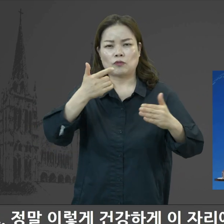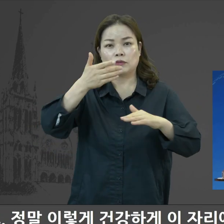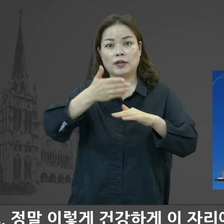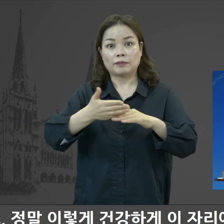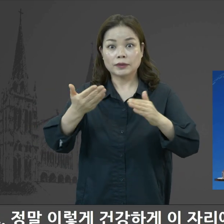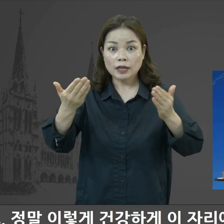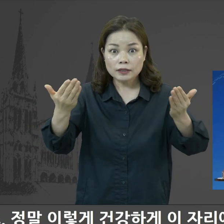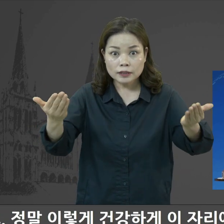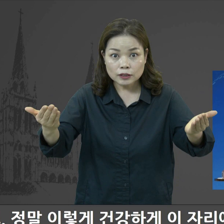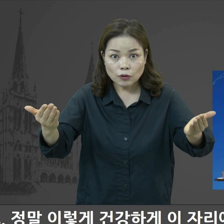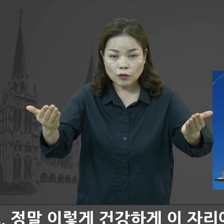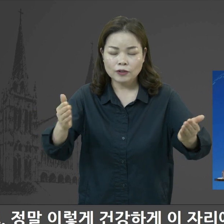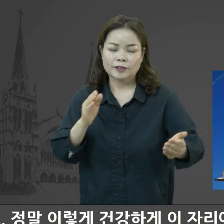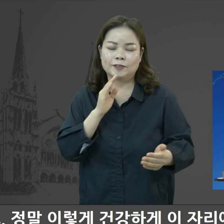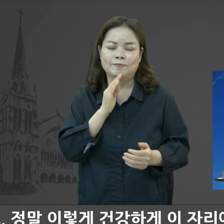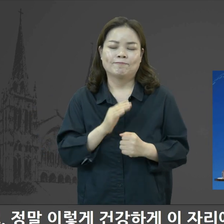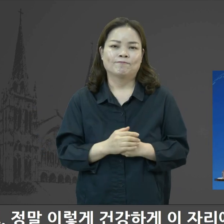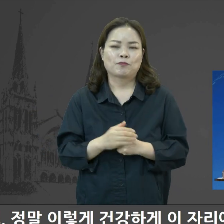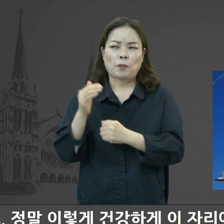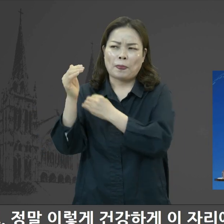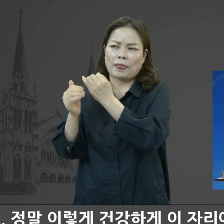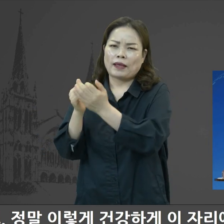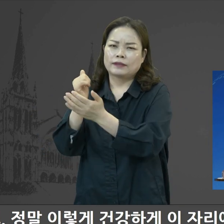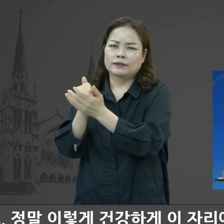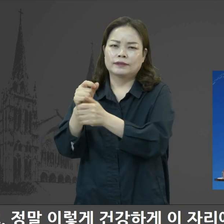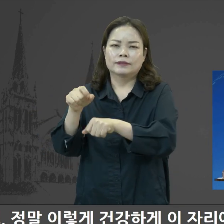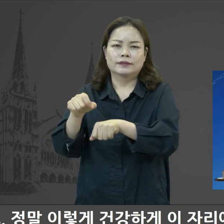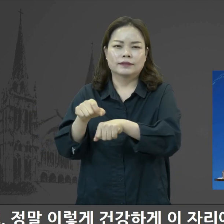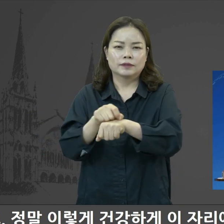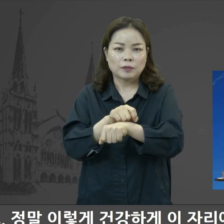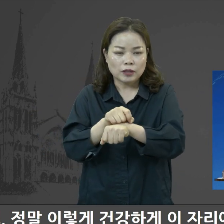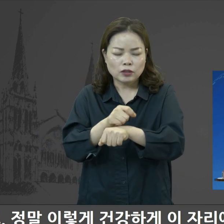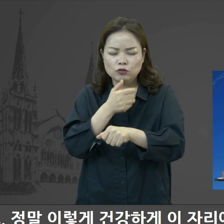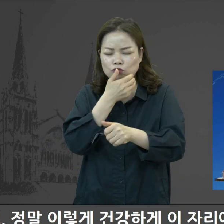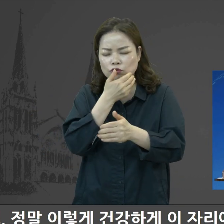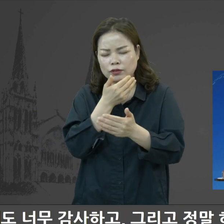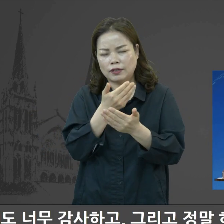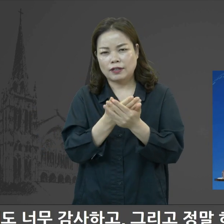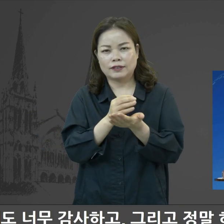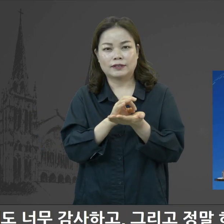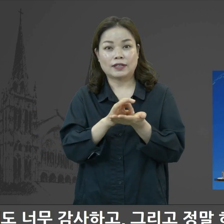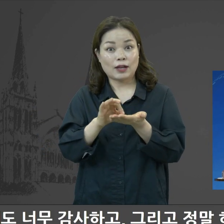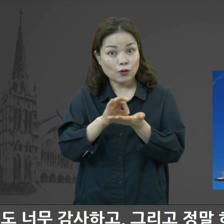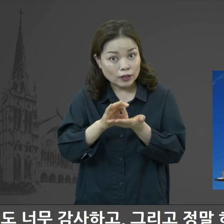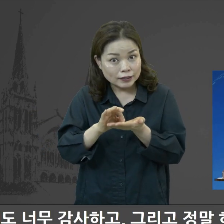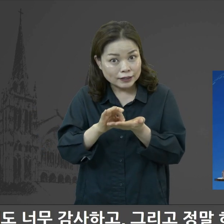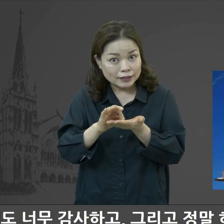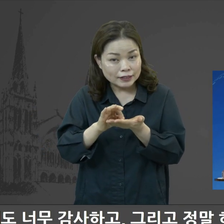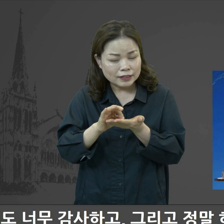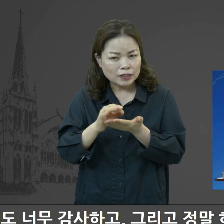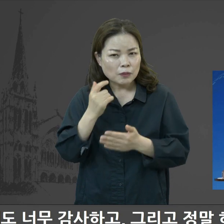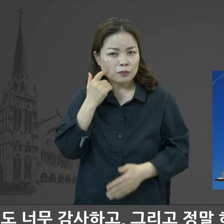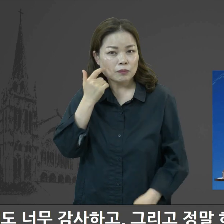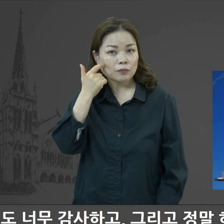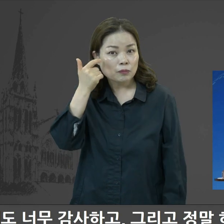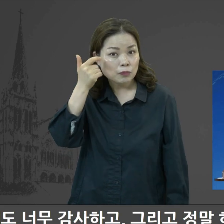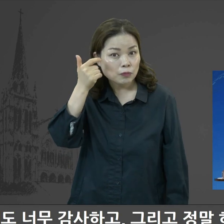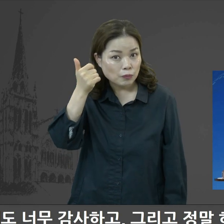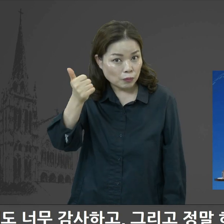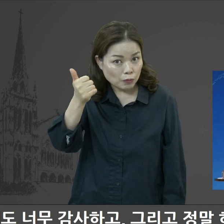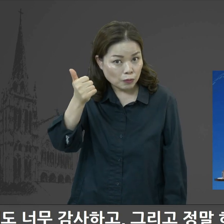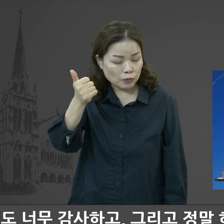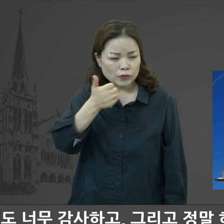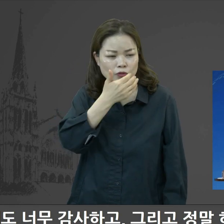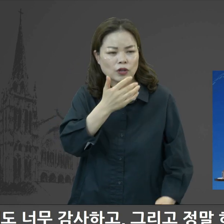감사하고, 그리고 정말 하나님께서 특별하게 귀하게 사용하시는 그런 목사님, 또